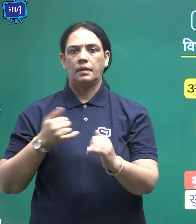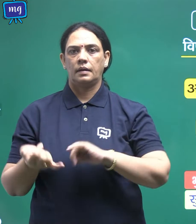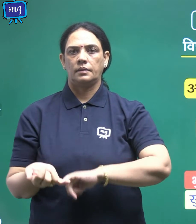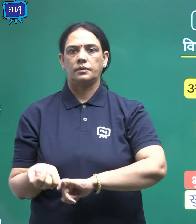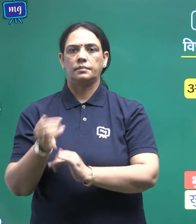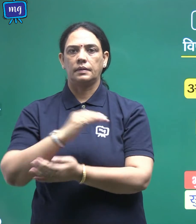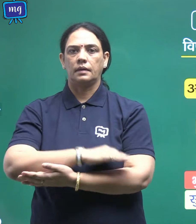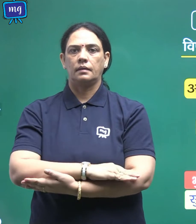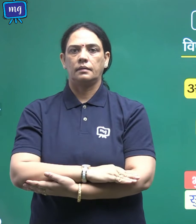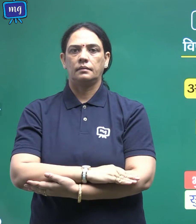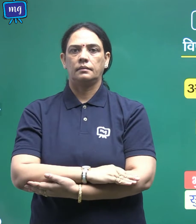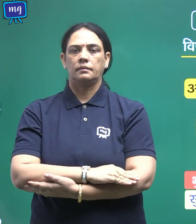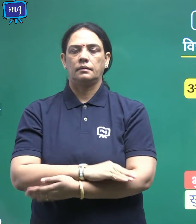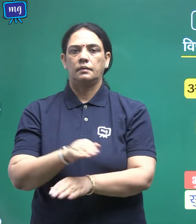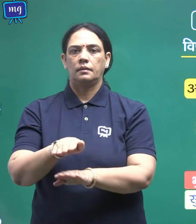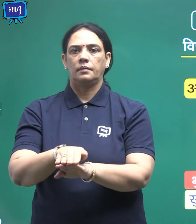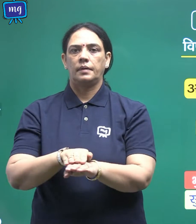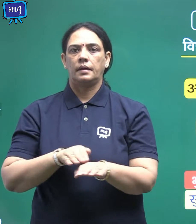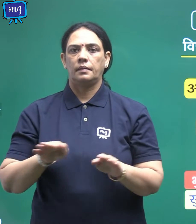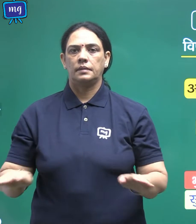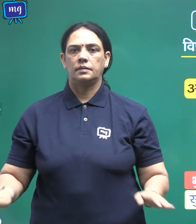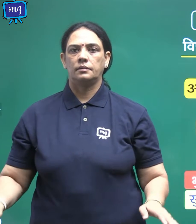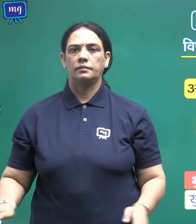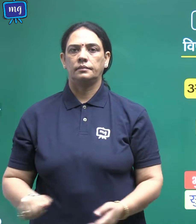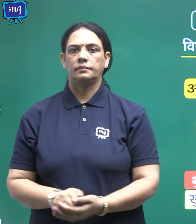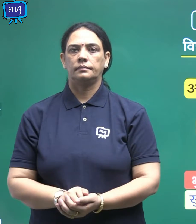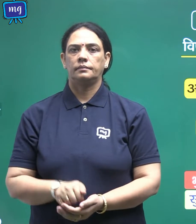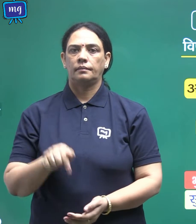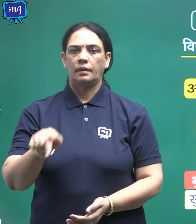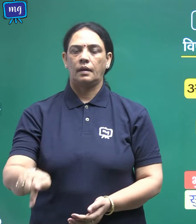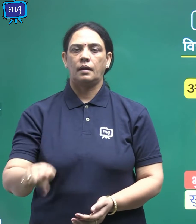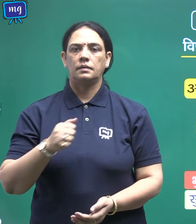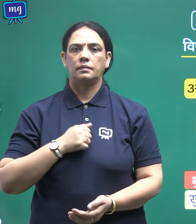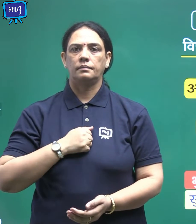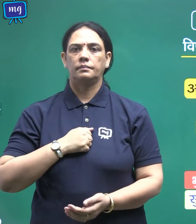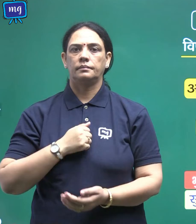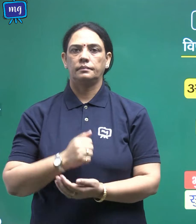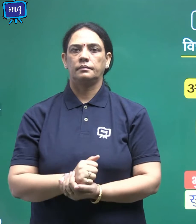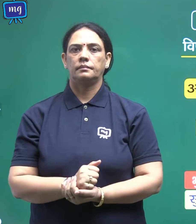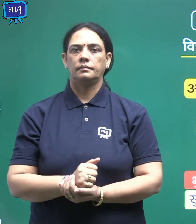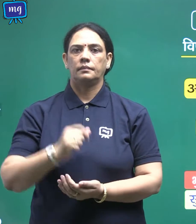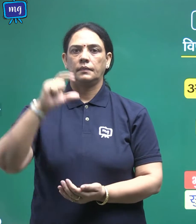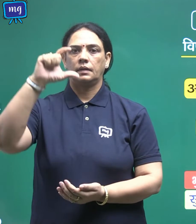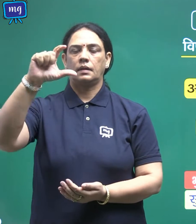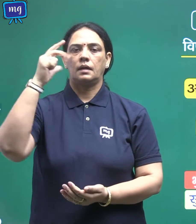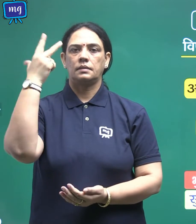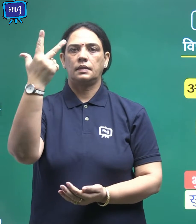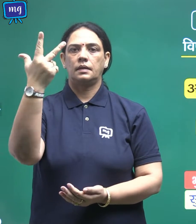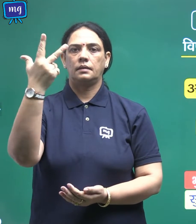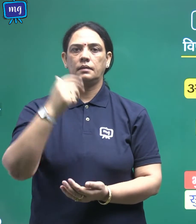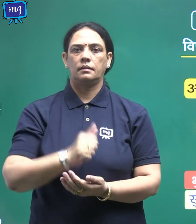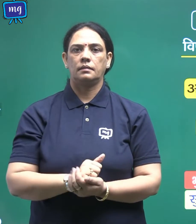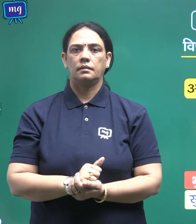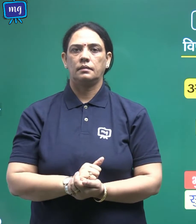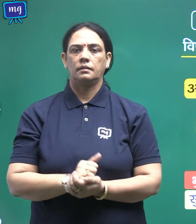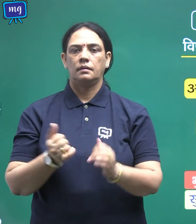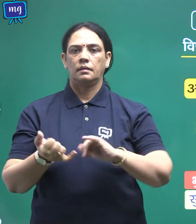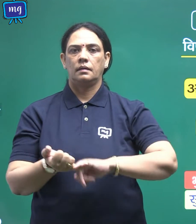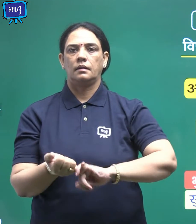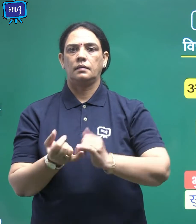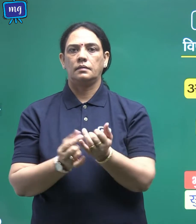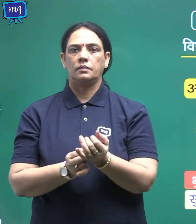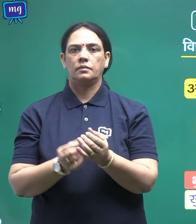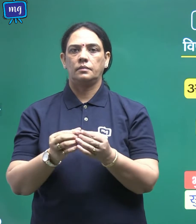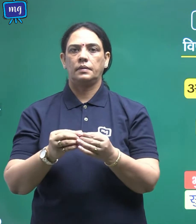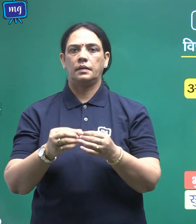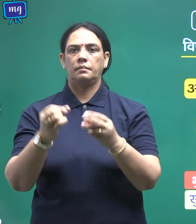मैम। प्यारे बच्चों, आज हम क्लास 8 विषय गणित